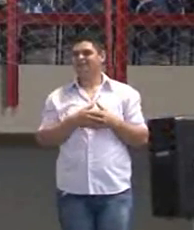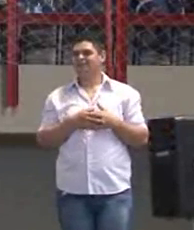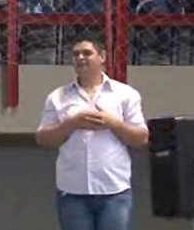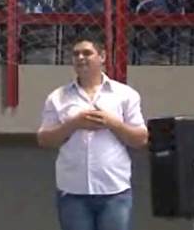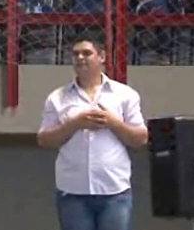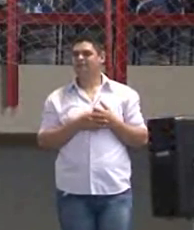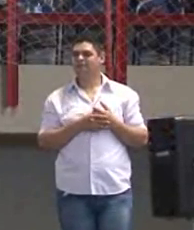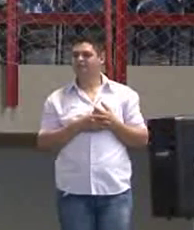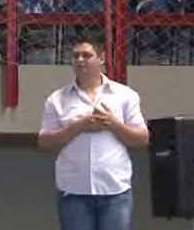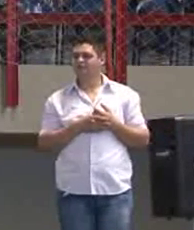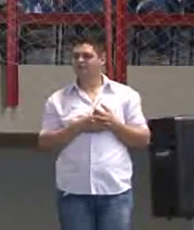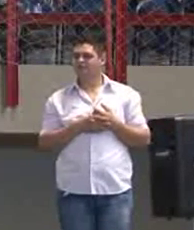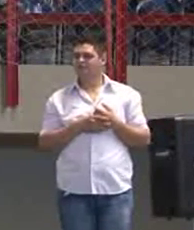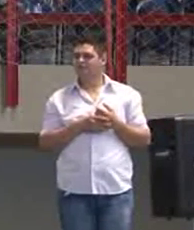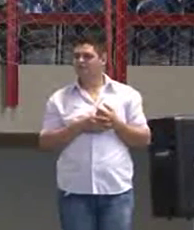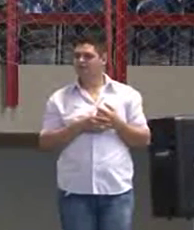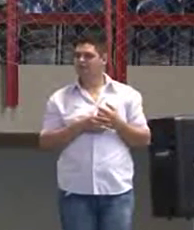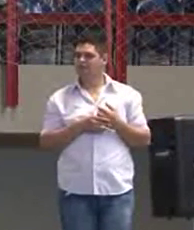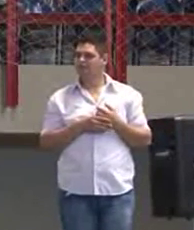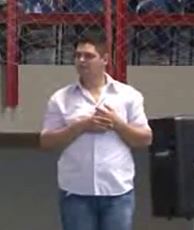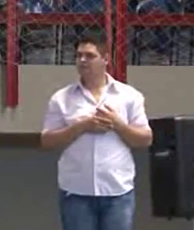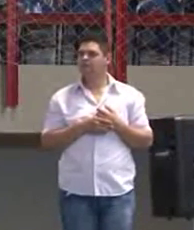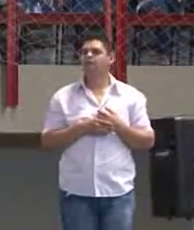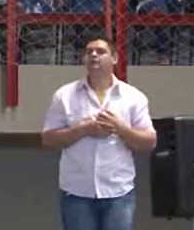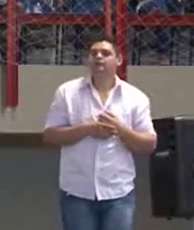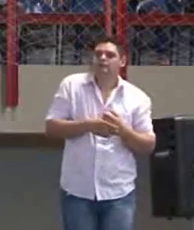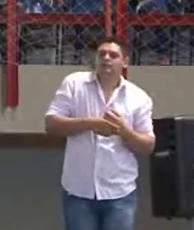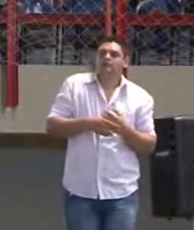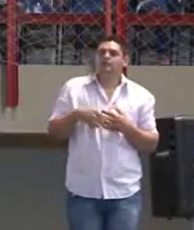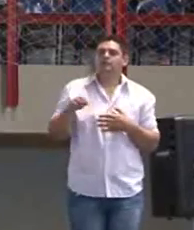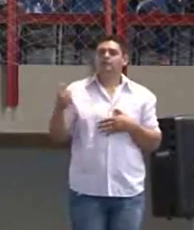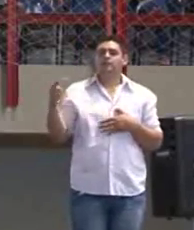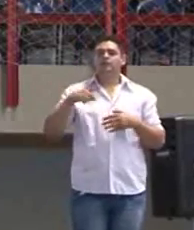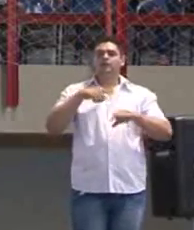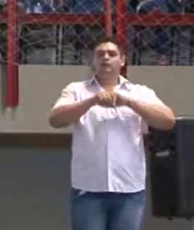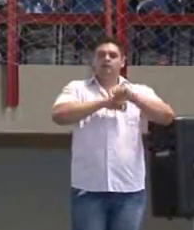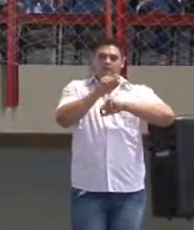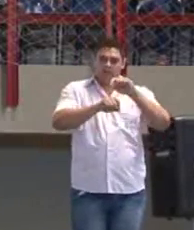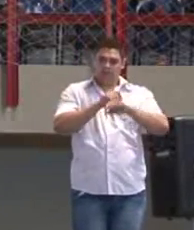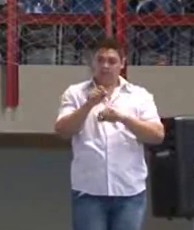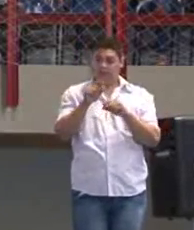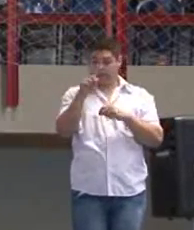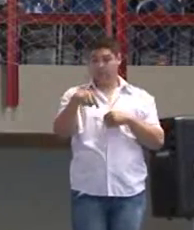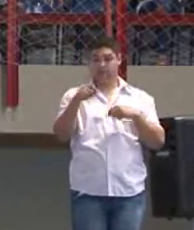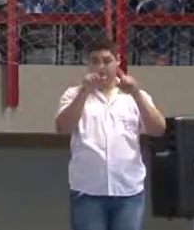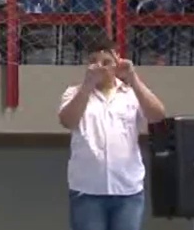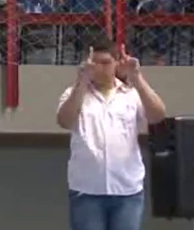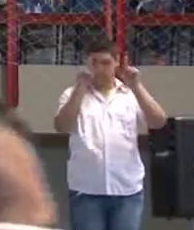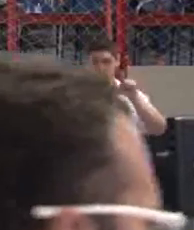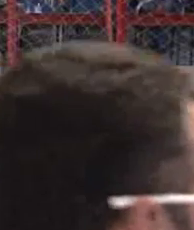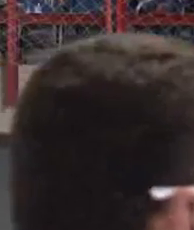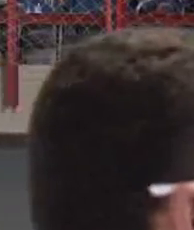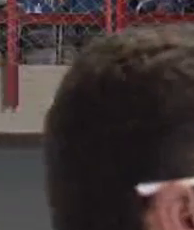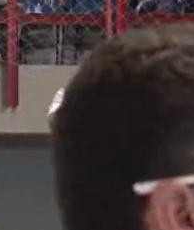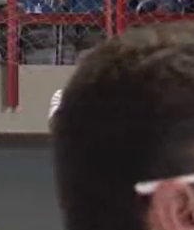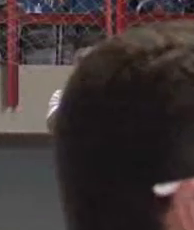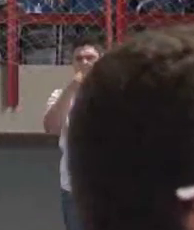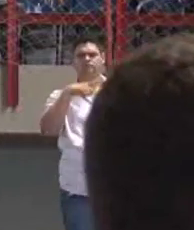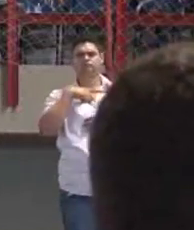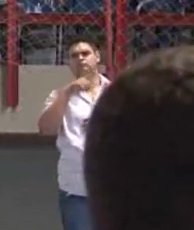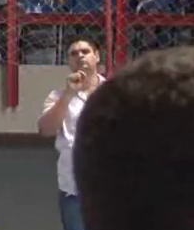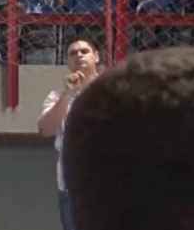pessoal? Isso é o chamado teodolito. Isso aí é um instrumento, é um equipamento que serve para se fazer o